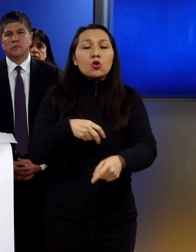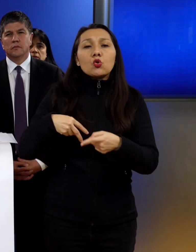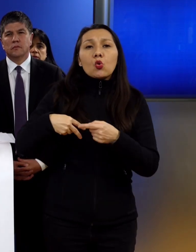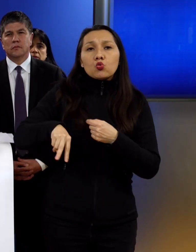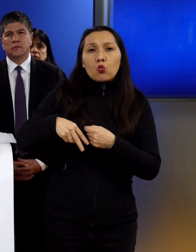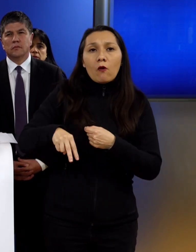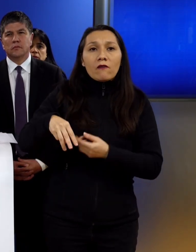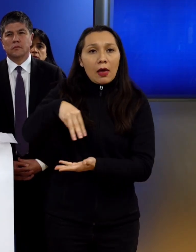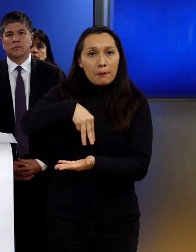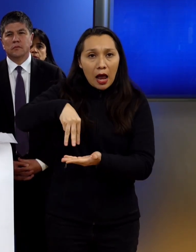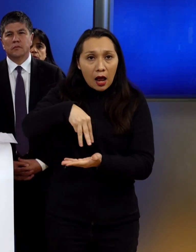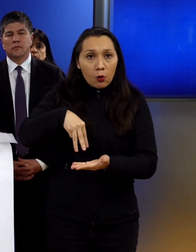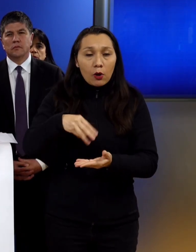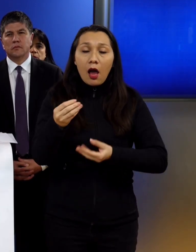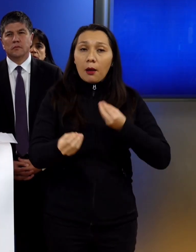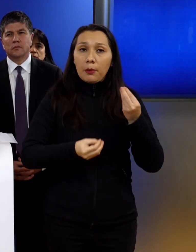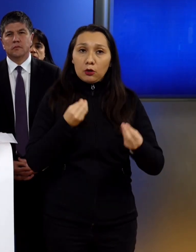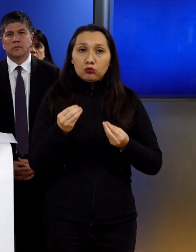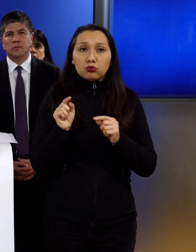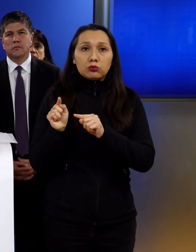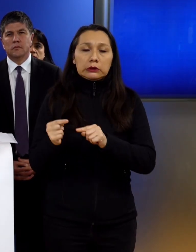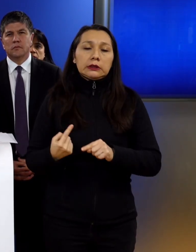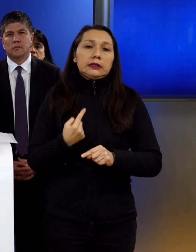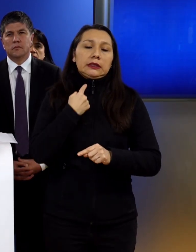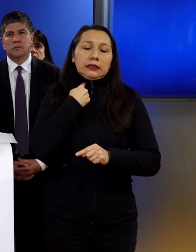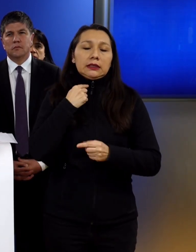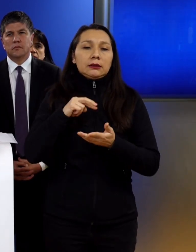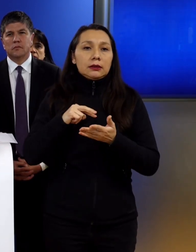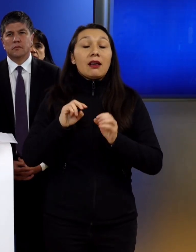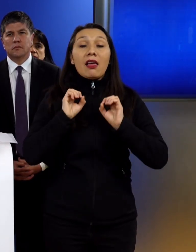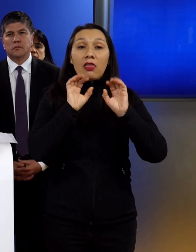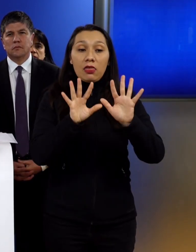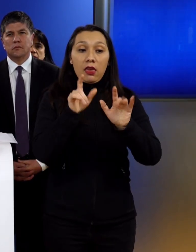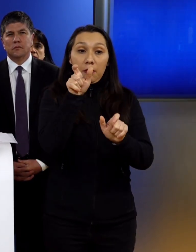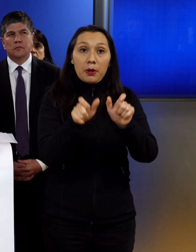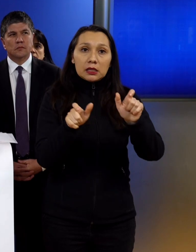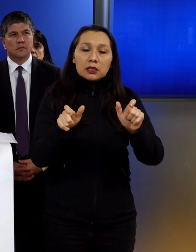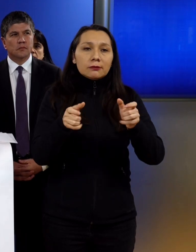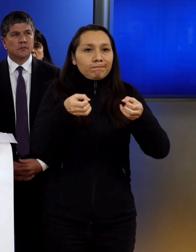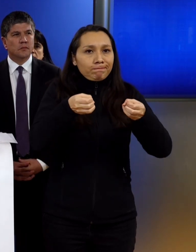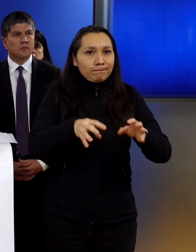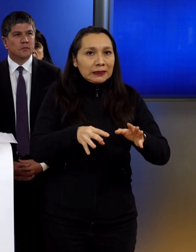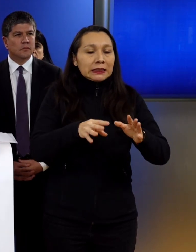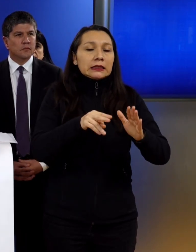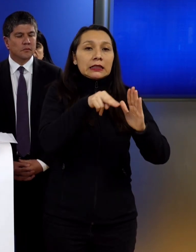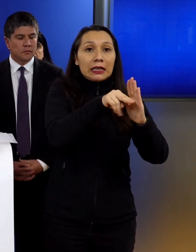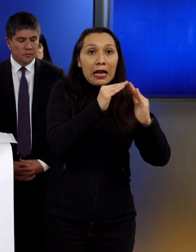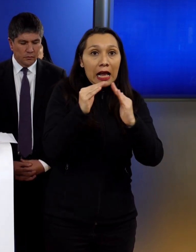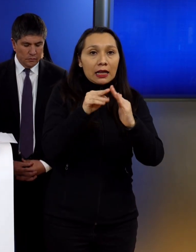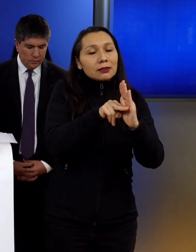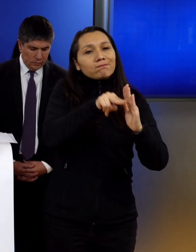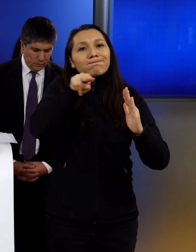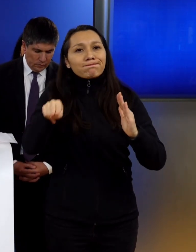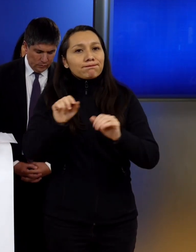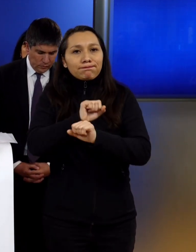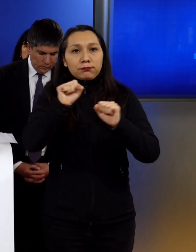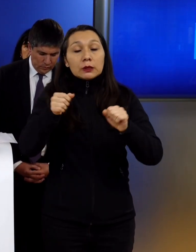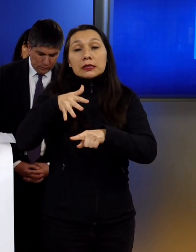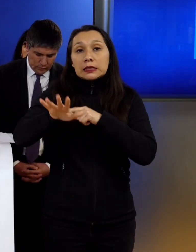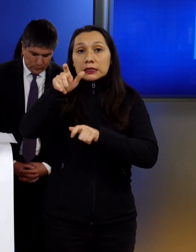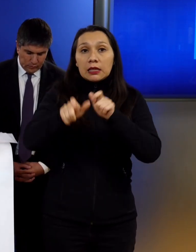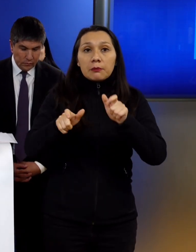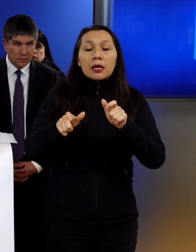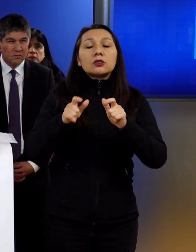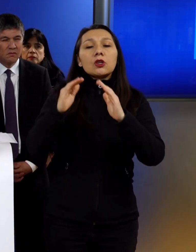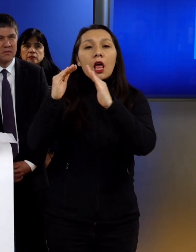Ñuble y Maule. Producto de estas afectaciones hay 10 personas damnificadas, 15 personas que